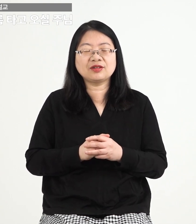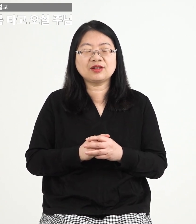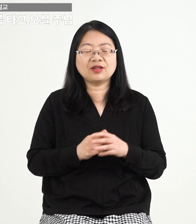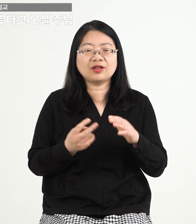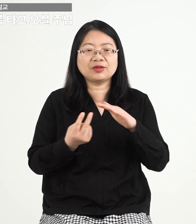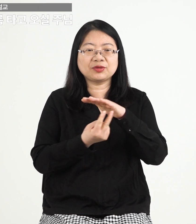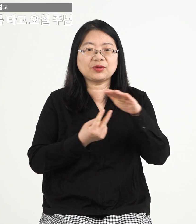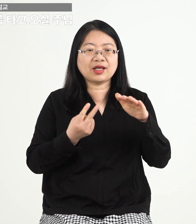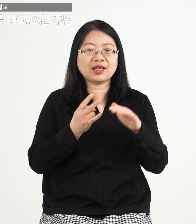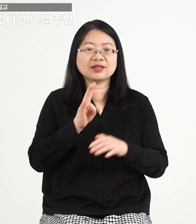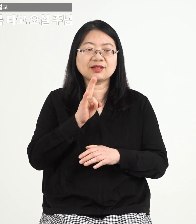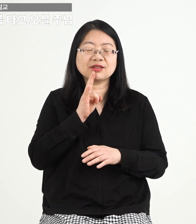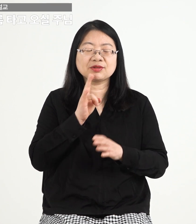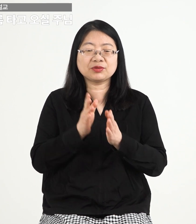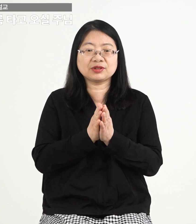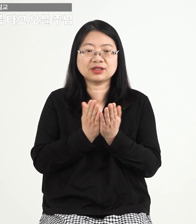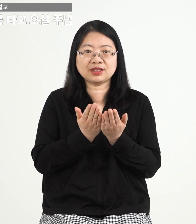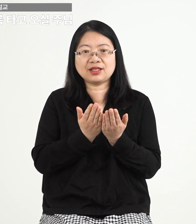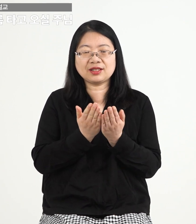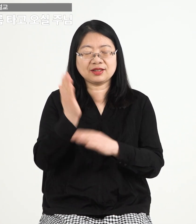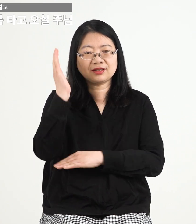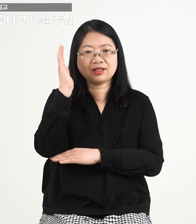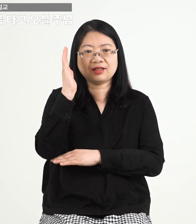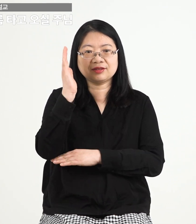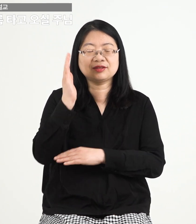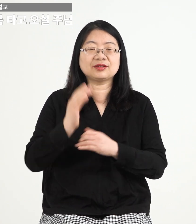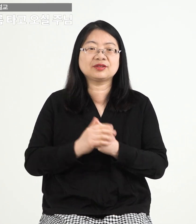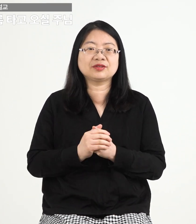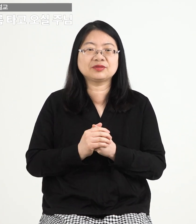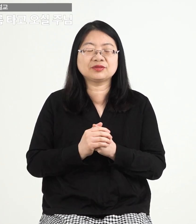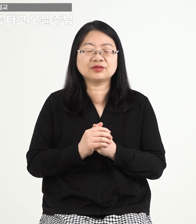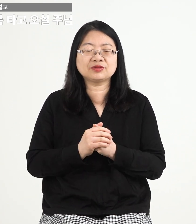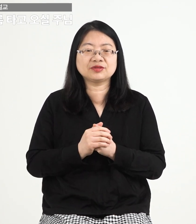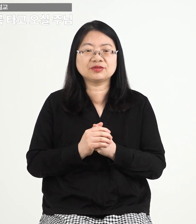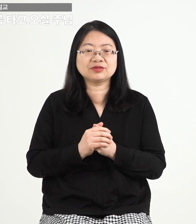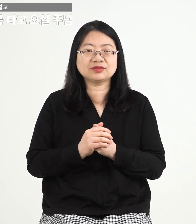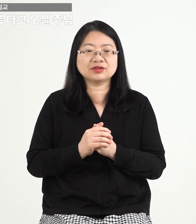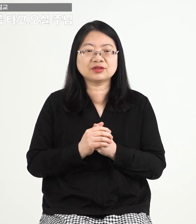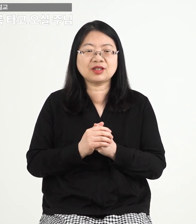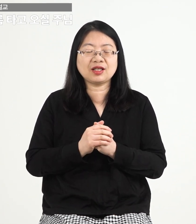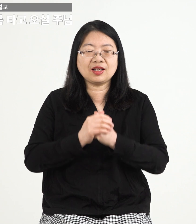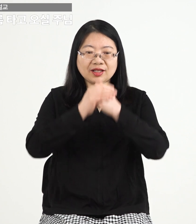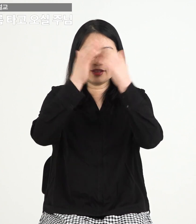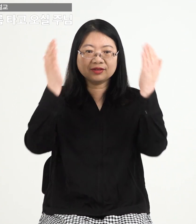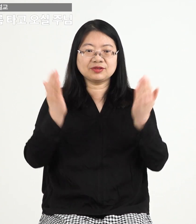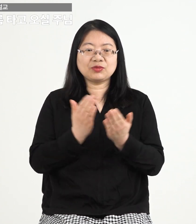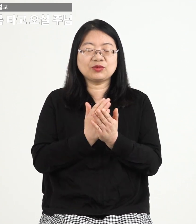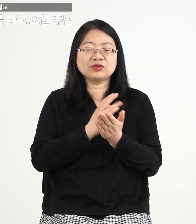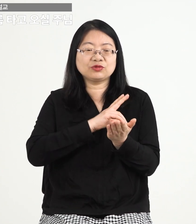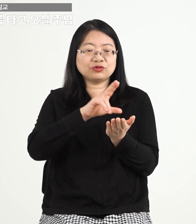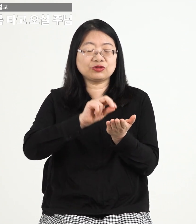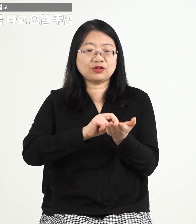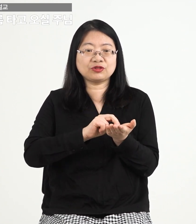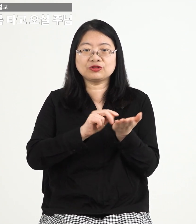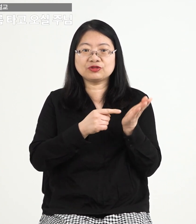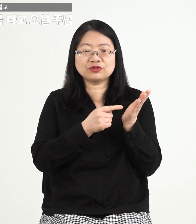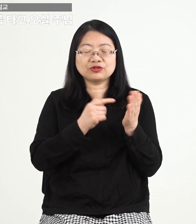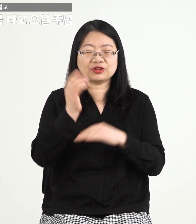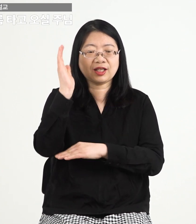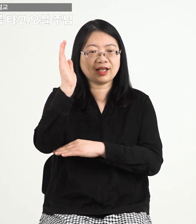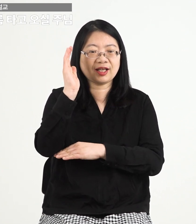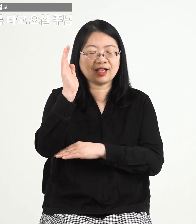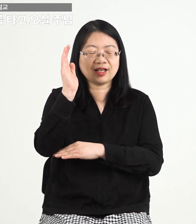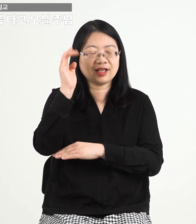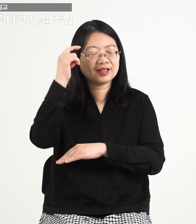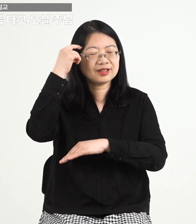뜬금없이 요한계시록인가? 요한계시록 전체를 다룰 계획은 아직 없고요. 3장까지